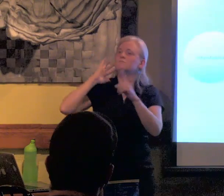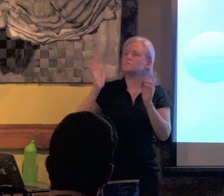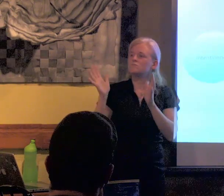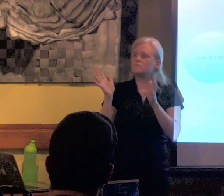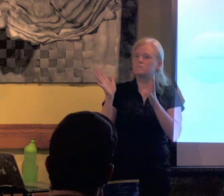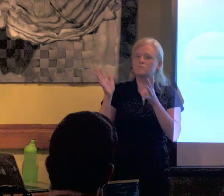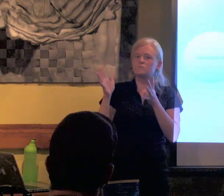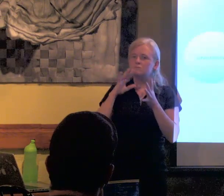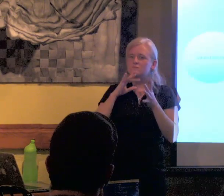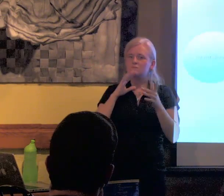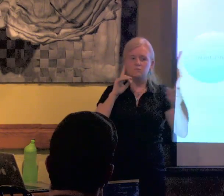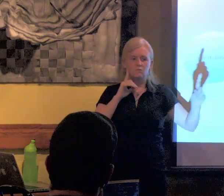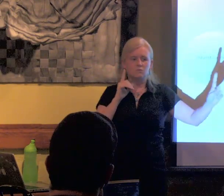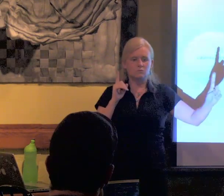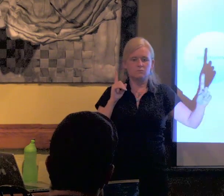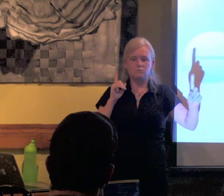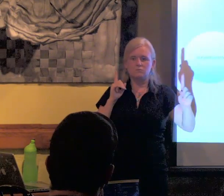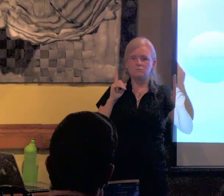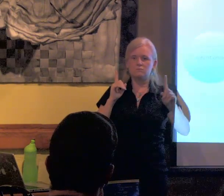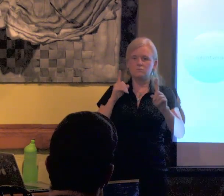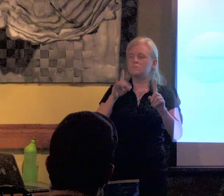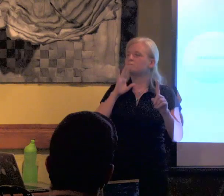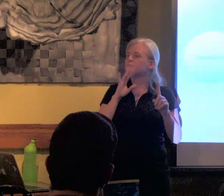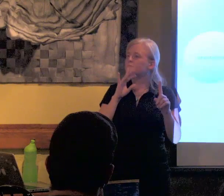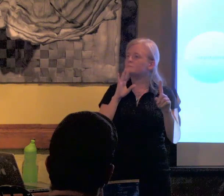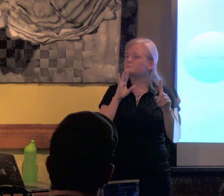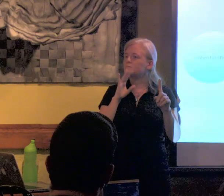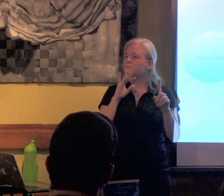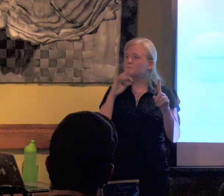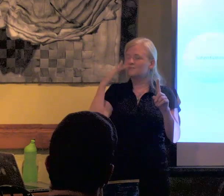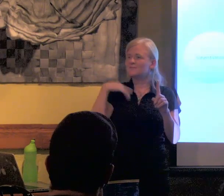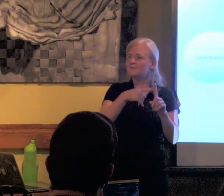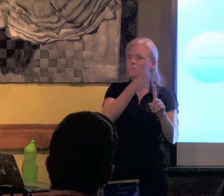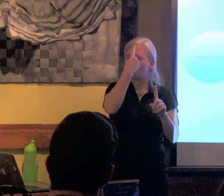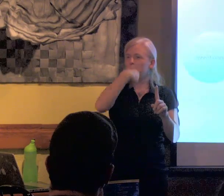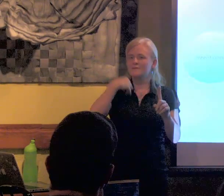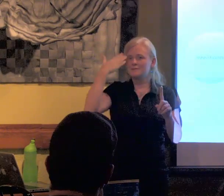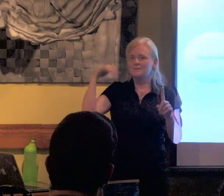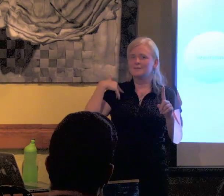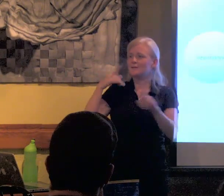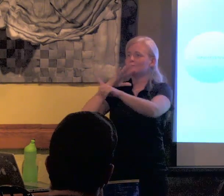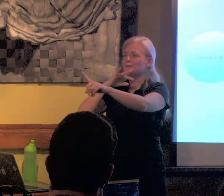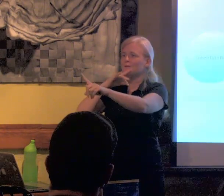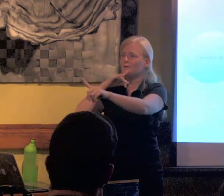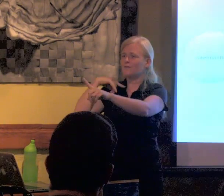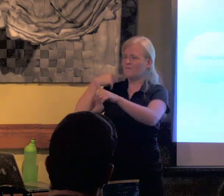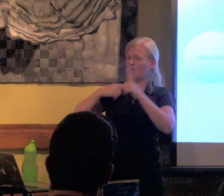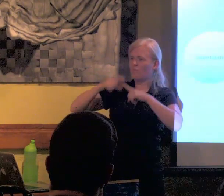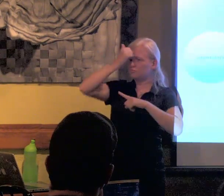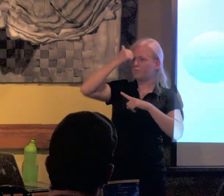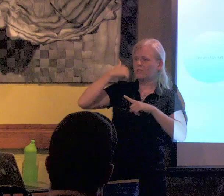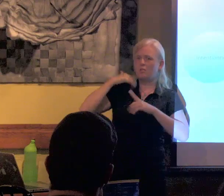Donc, moi, je suis le sourd, il y a l'entendant. L'entendant connaît les signes et il parle avec une personne entendante et la